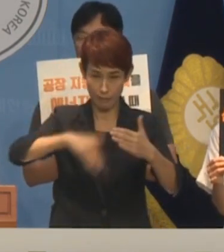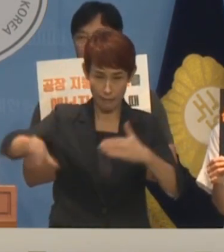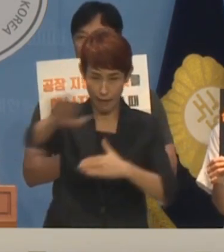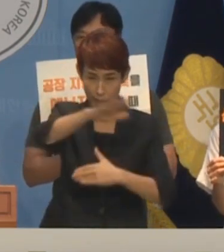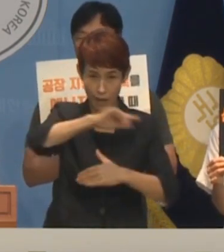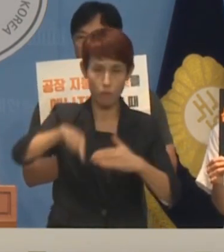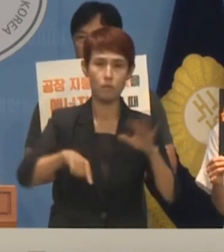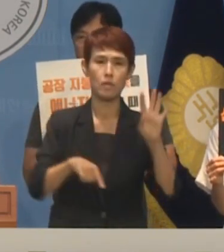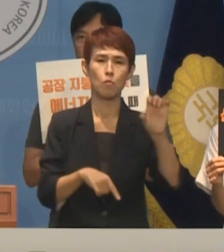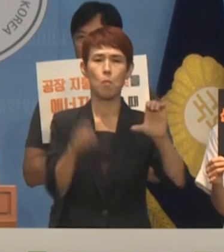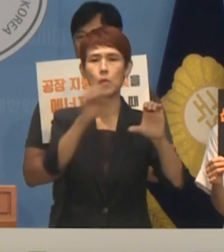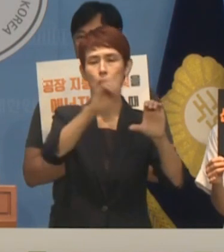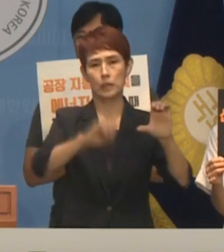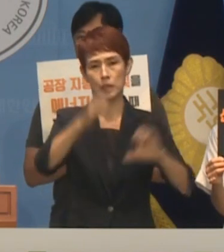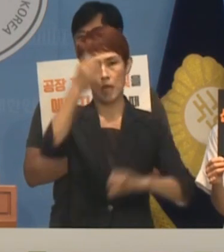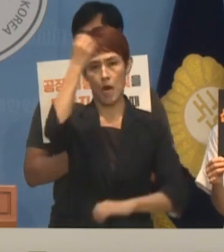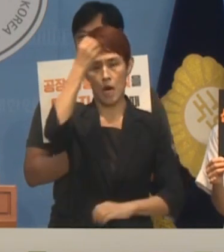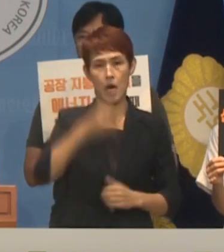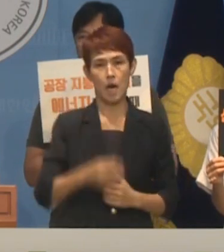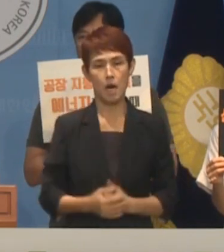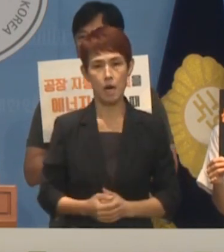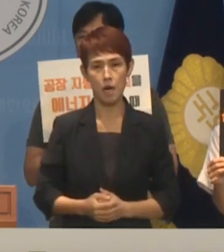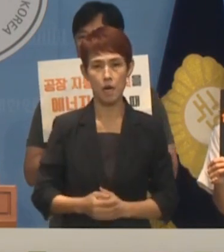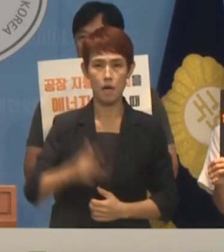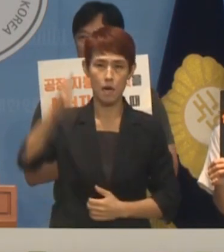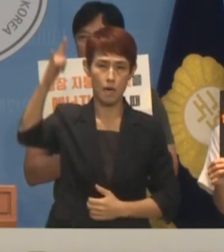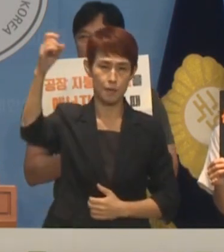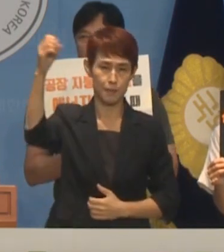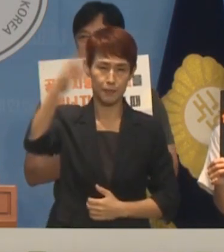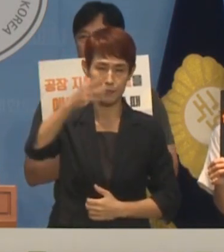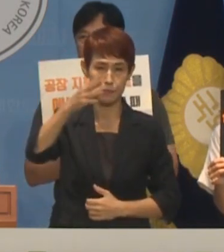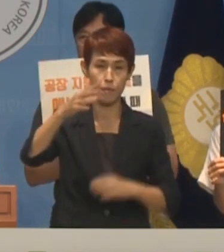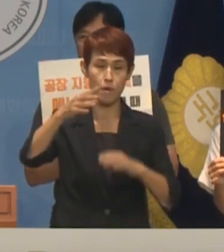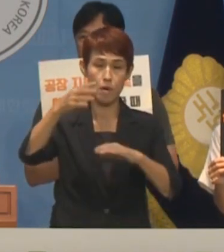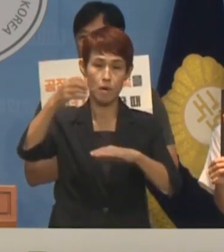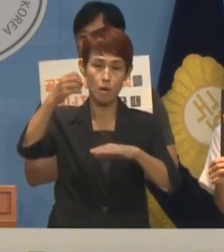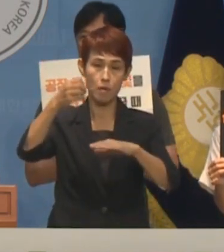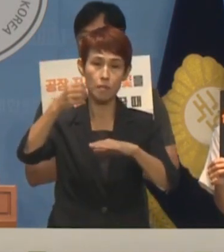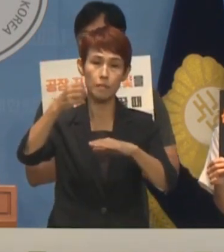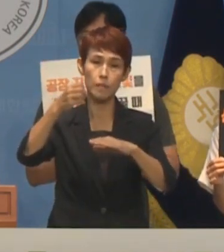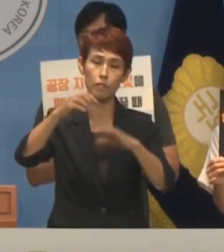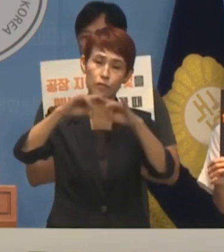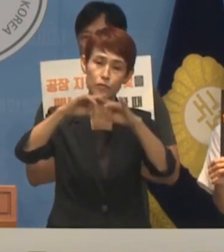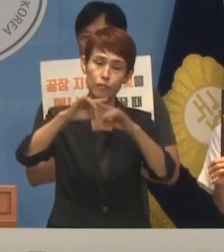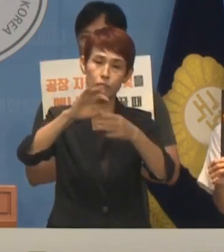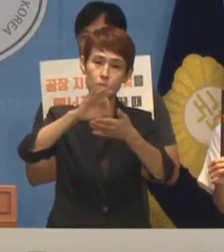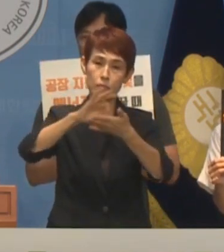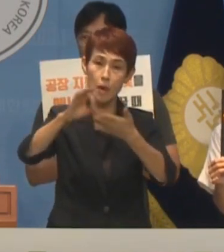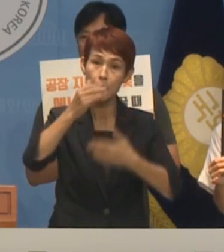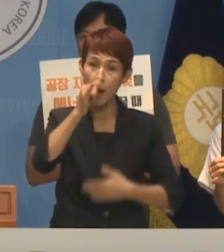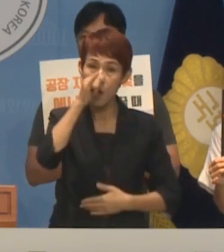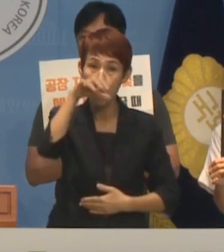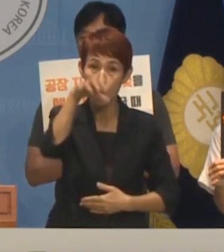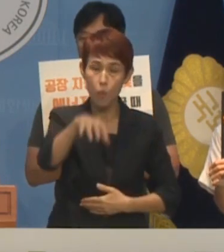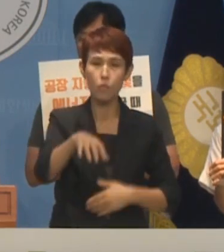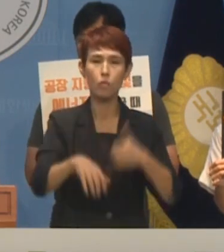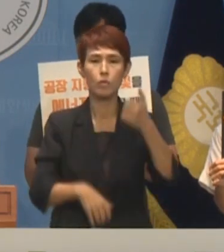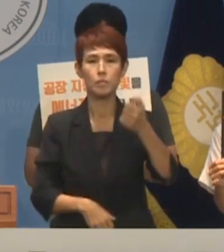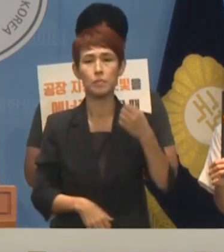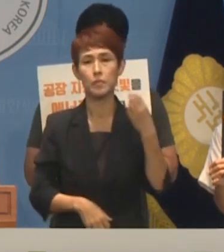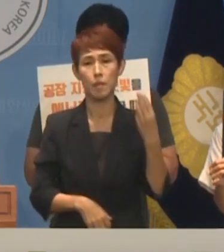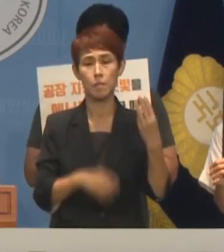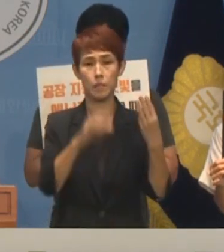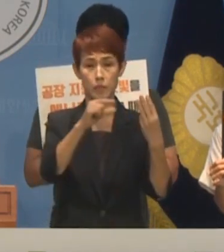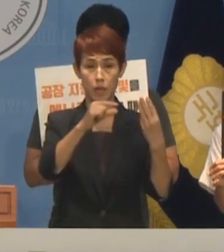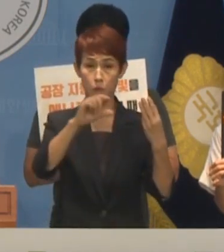차지합니다. 태양광 설치 잠재량이 산업단지 내 최대 53기가와트에 달한다는 보고도 있지만,